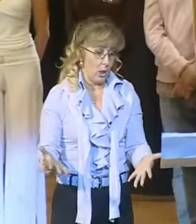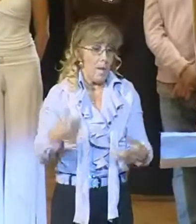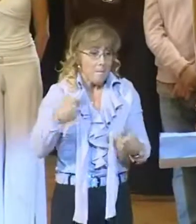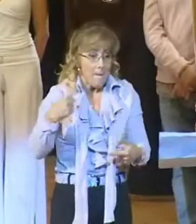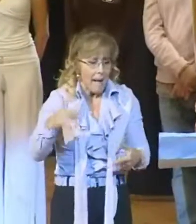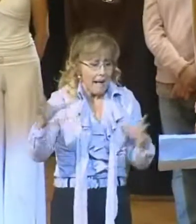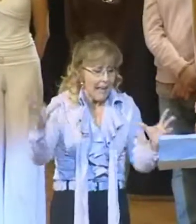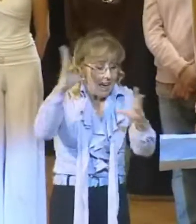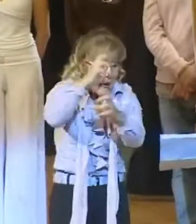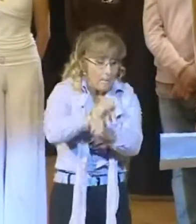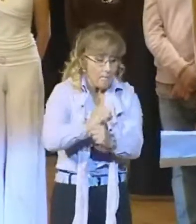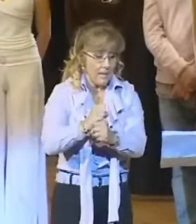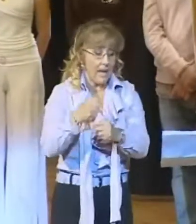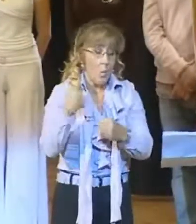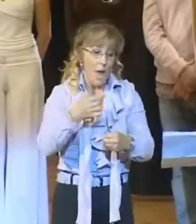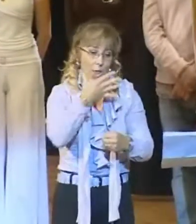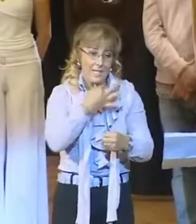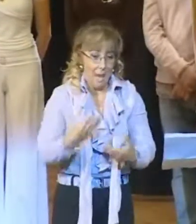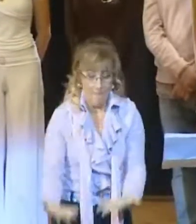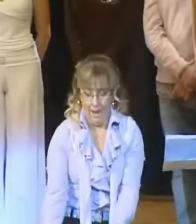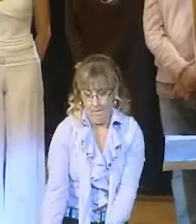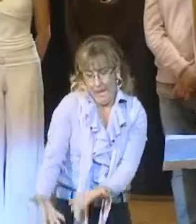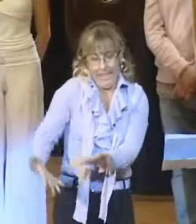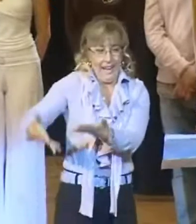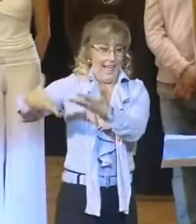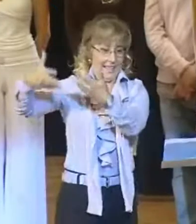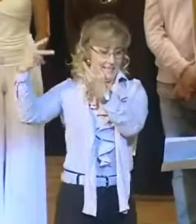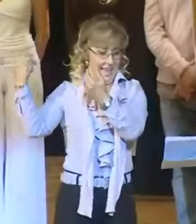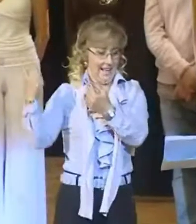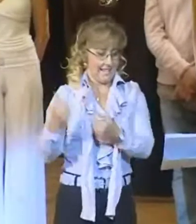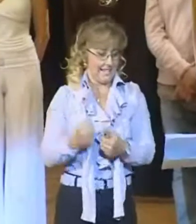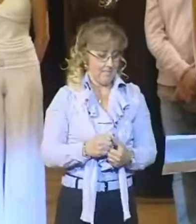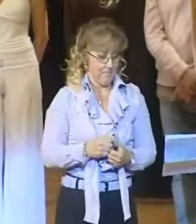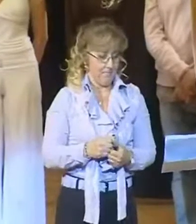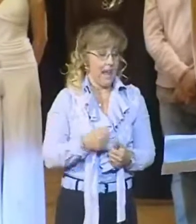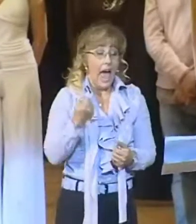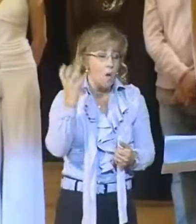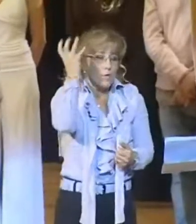gioia, cadendo, ma per capire quanto sia bello rialzarsi.